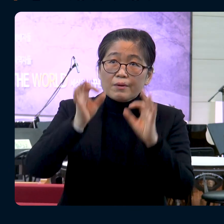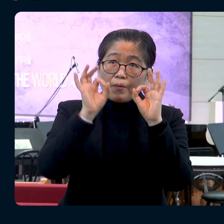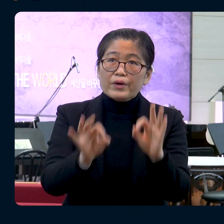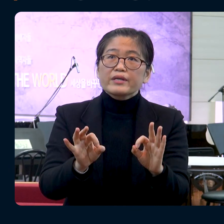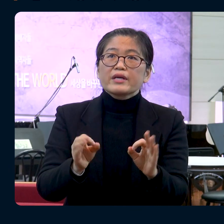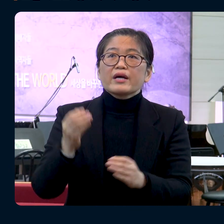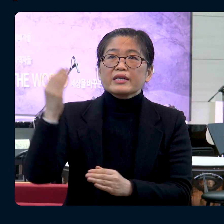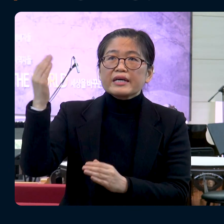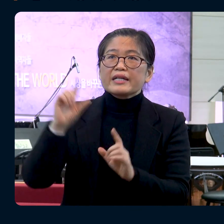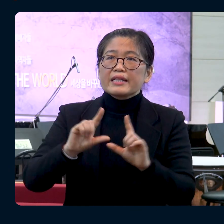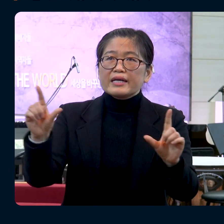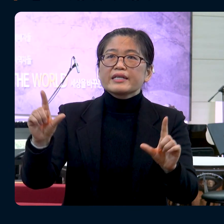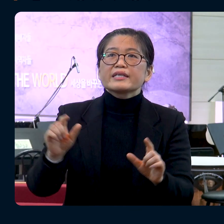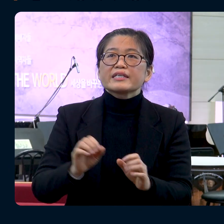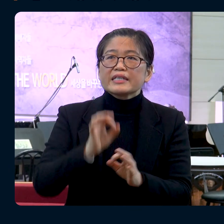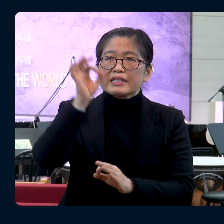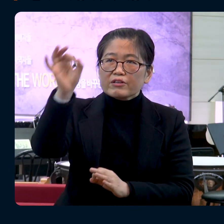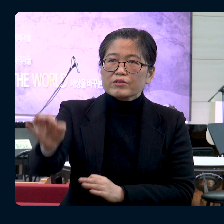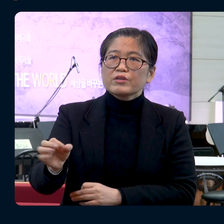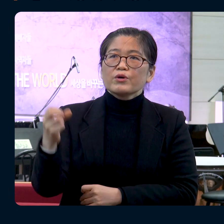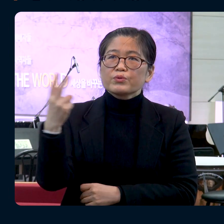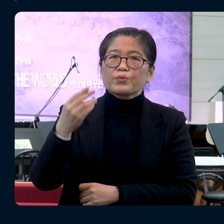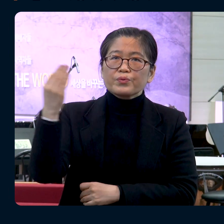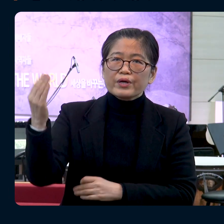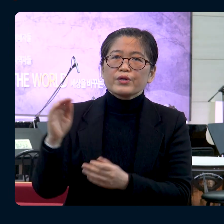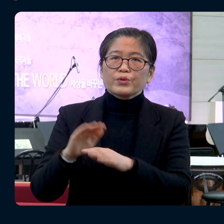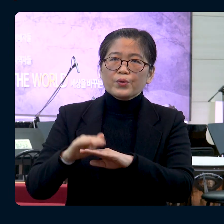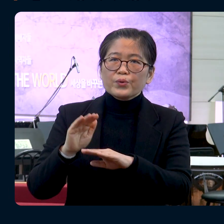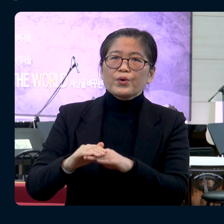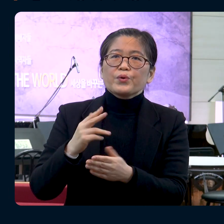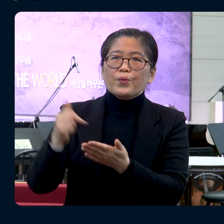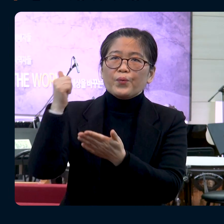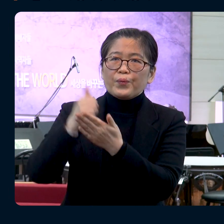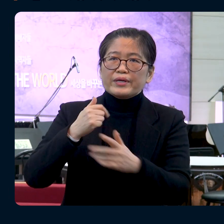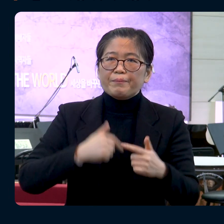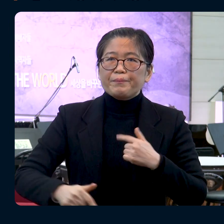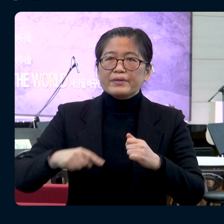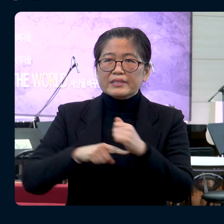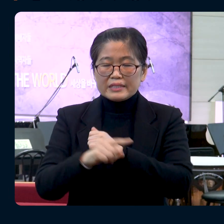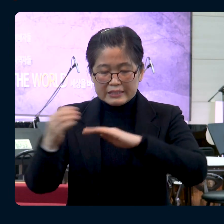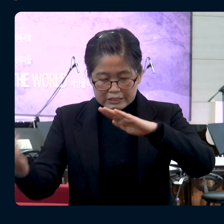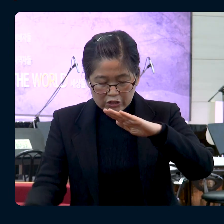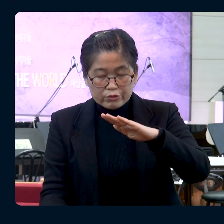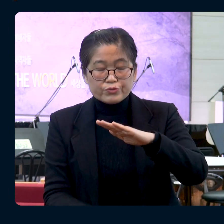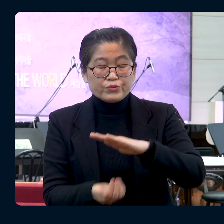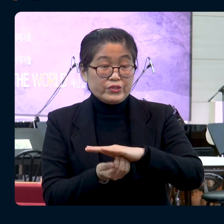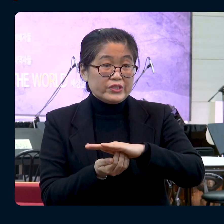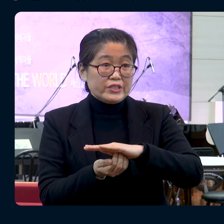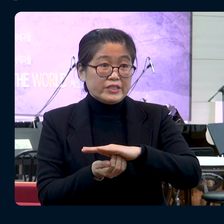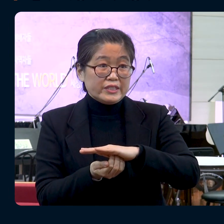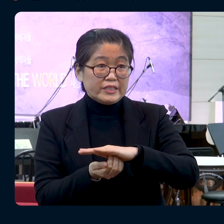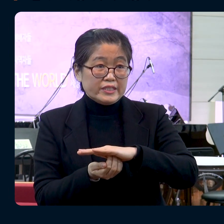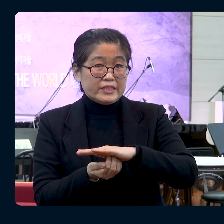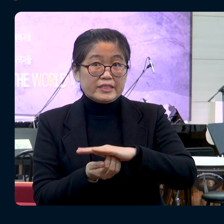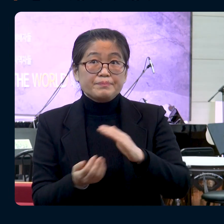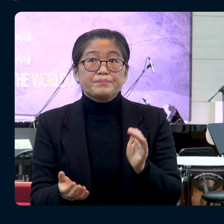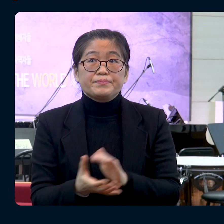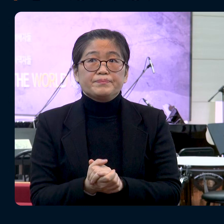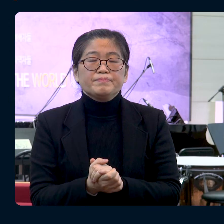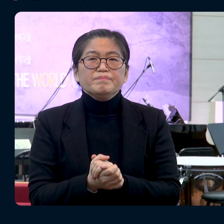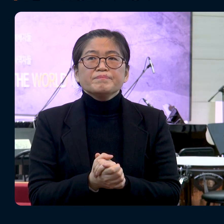씨를 보게 되며 그의 날은 길 것이요 또 그의 손으로 여호와께서 기뻐하시는 뜻을